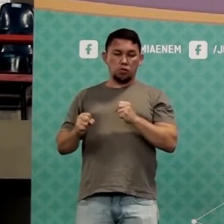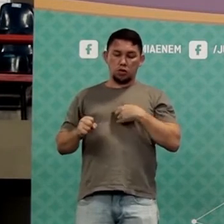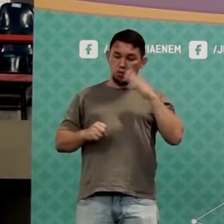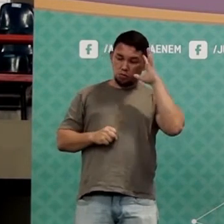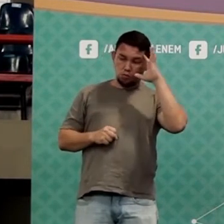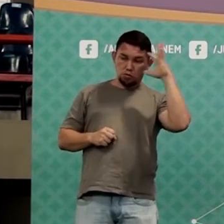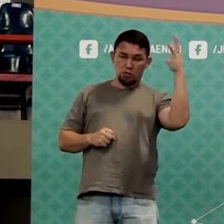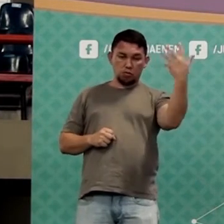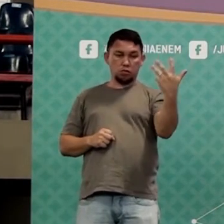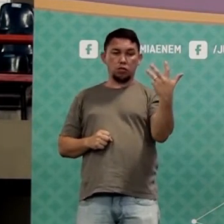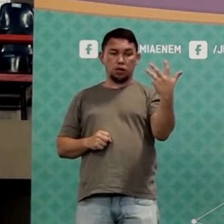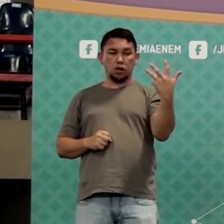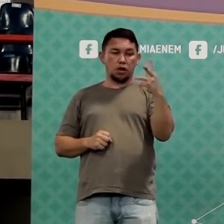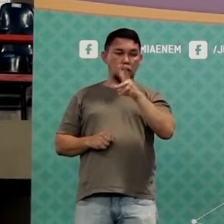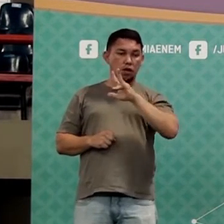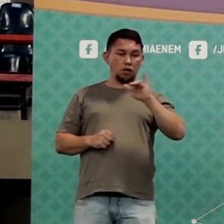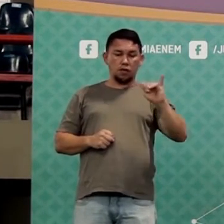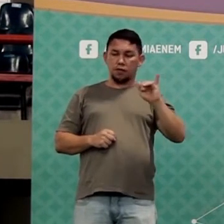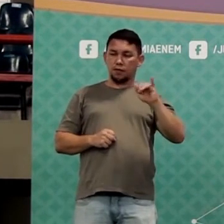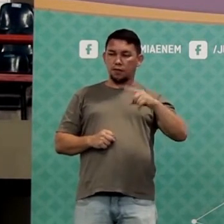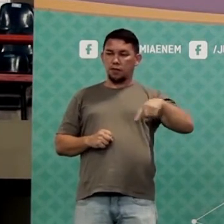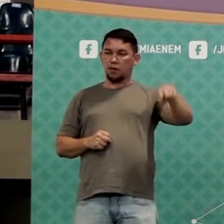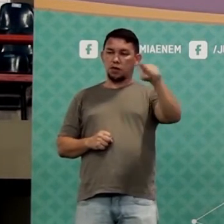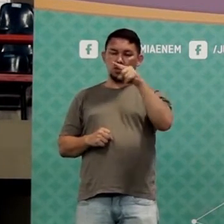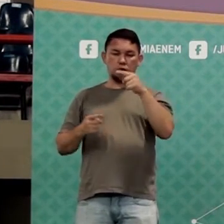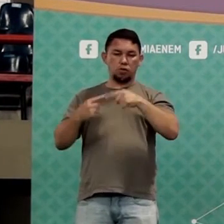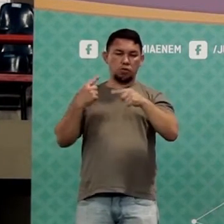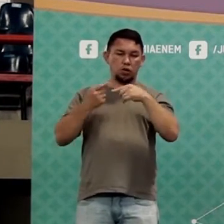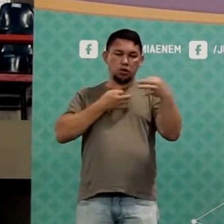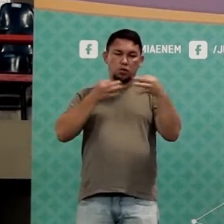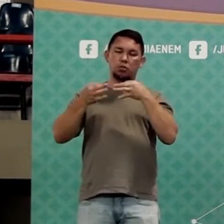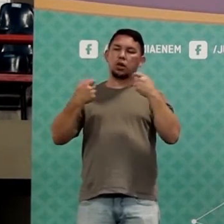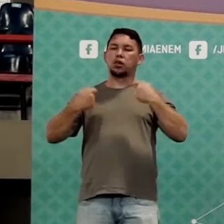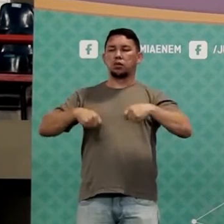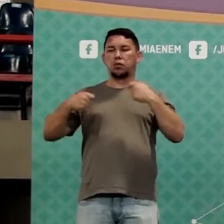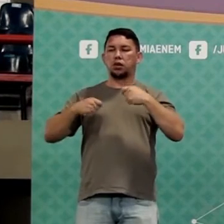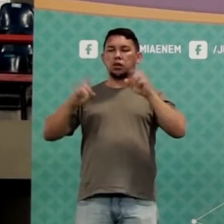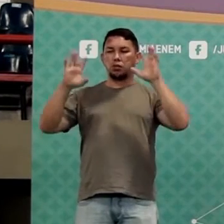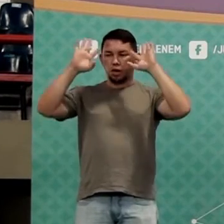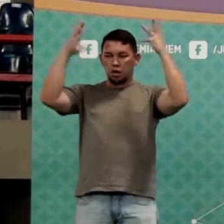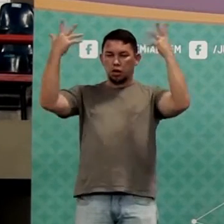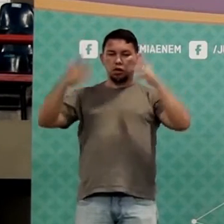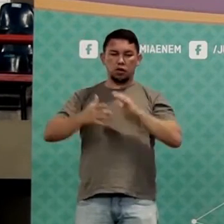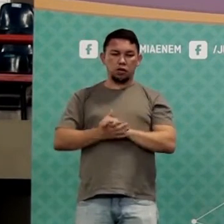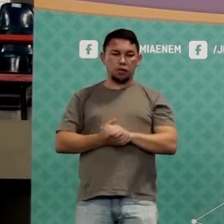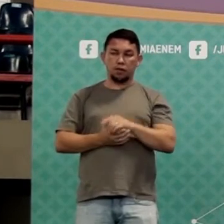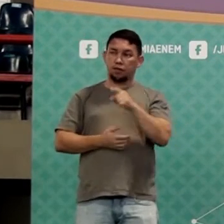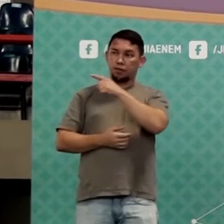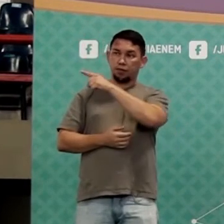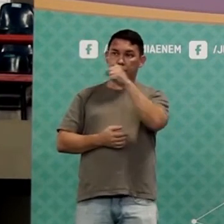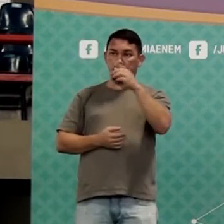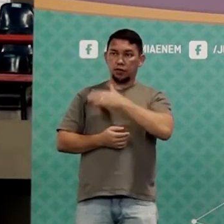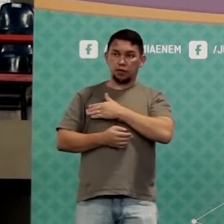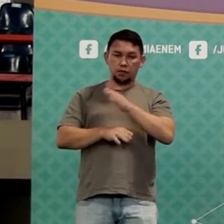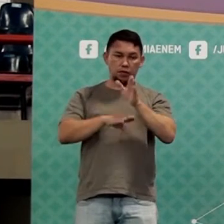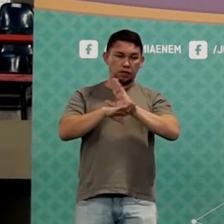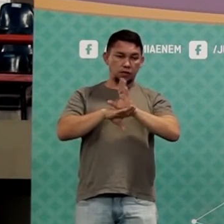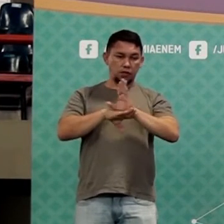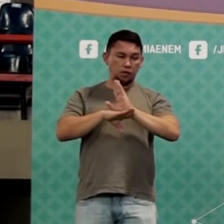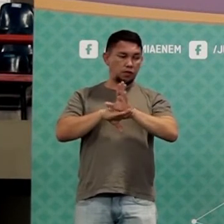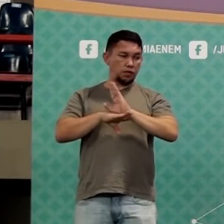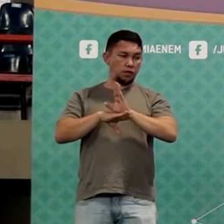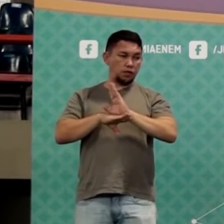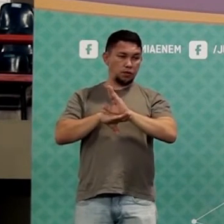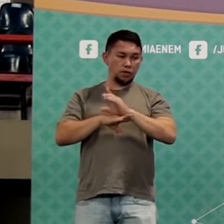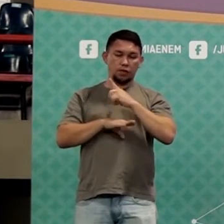tomar uma decisão que vai desagradar alguns, mas que é necessária. Quem gosta de filme, lembre do